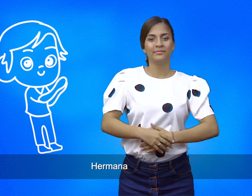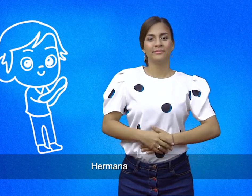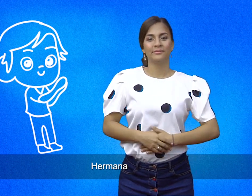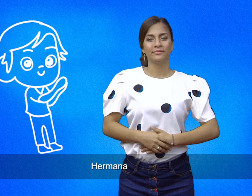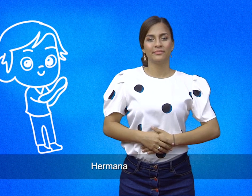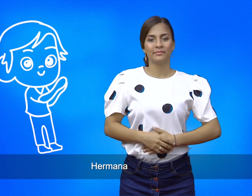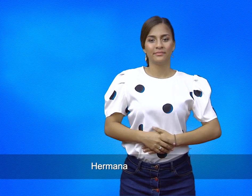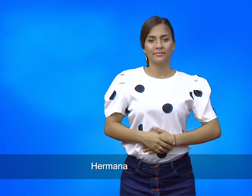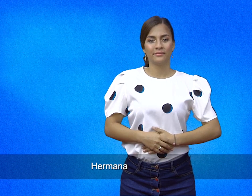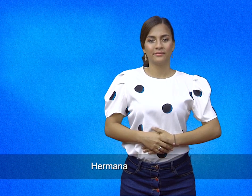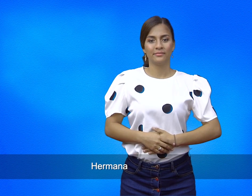Hermana.